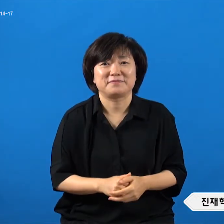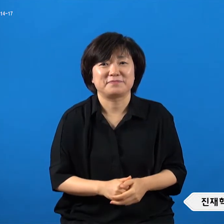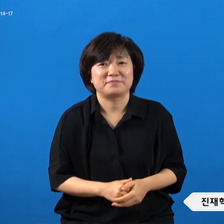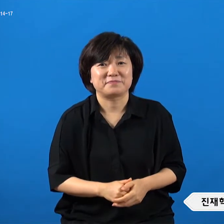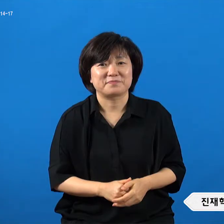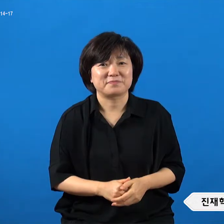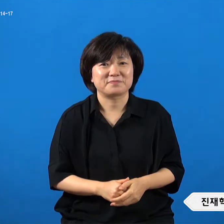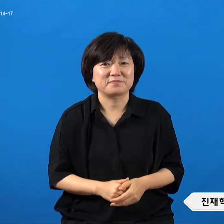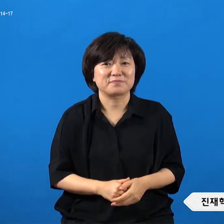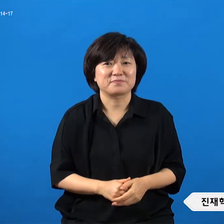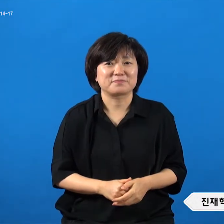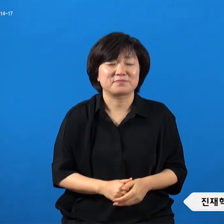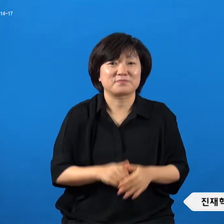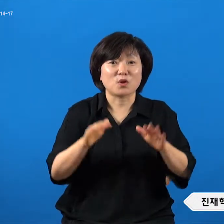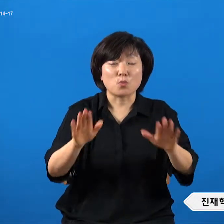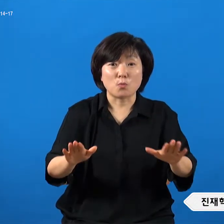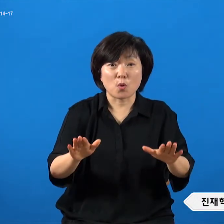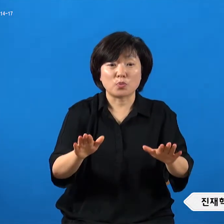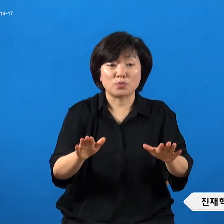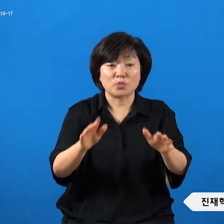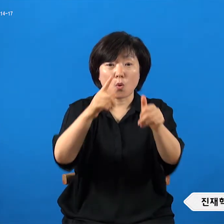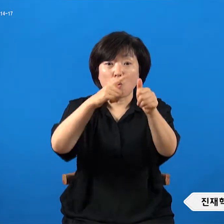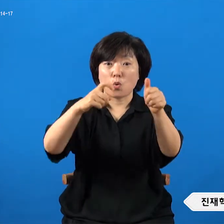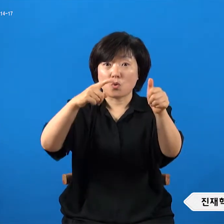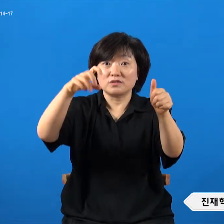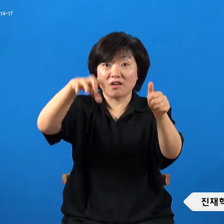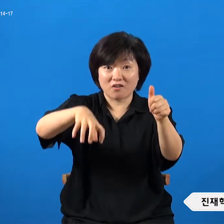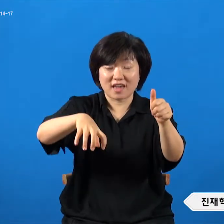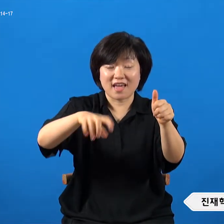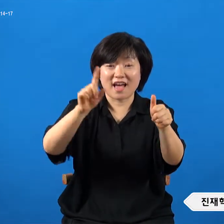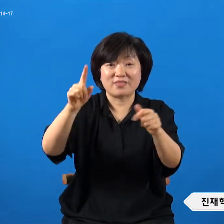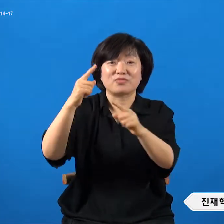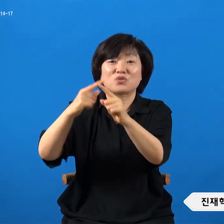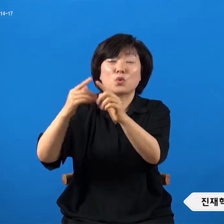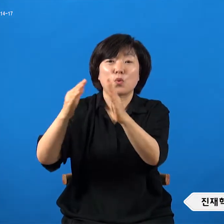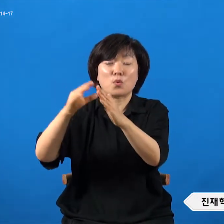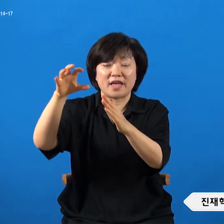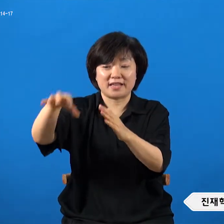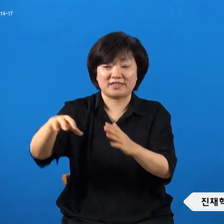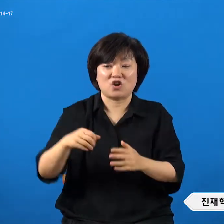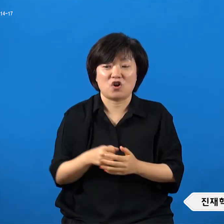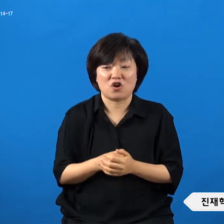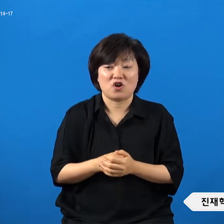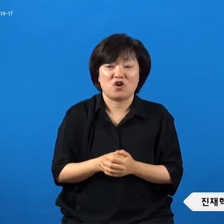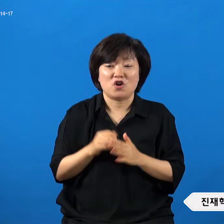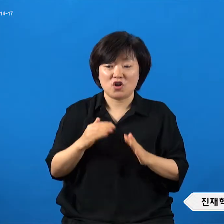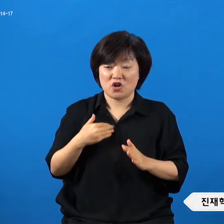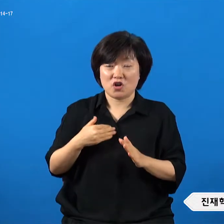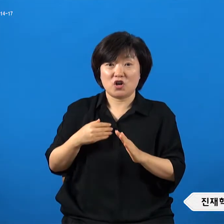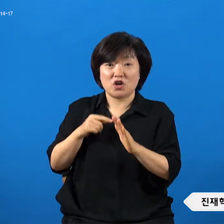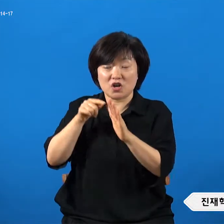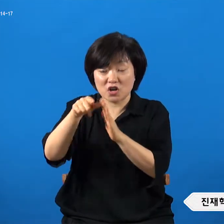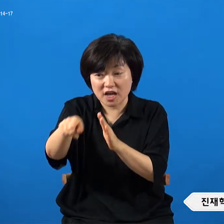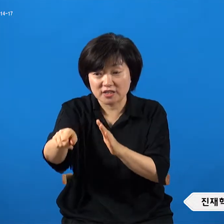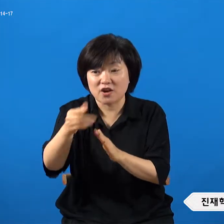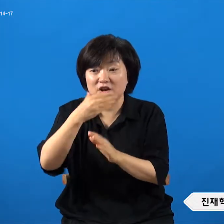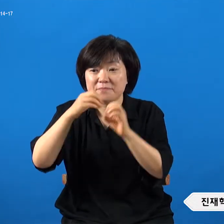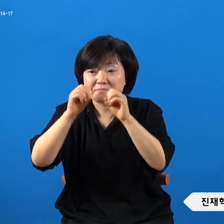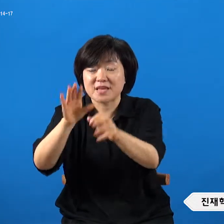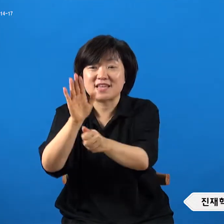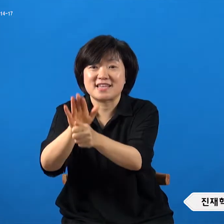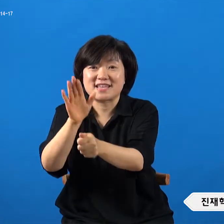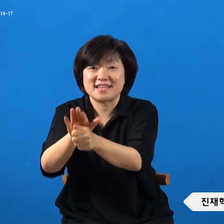있습니다. 이번 홍성의 한 교회가 저희 블레싱 배프티스트를 끝나고 제게